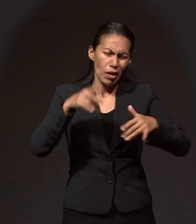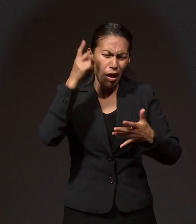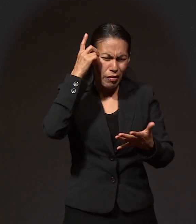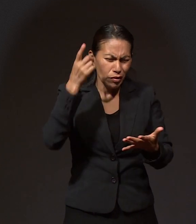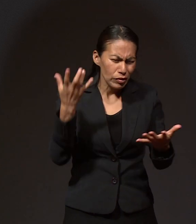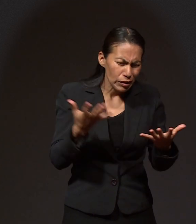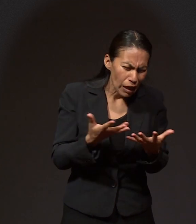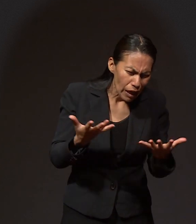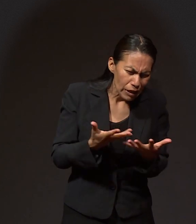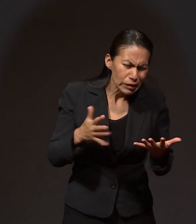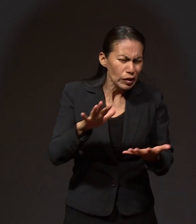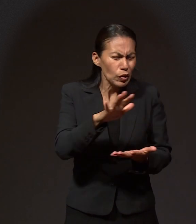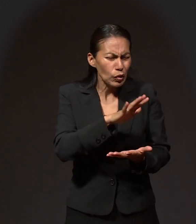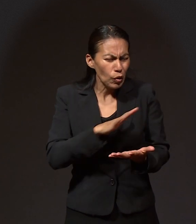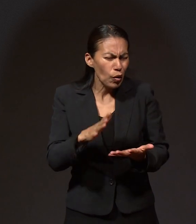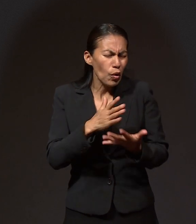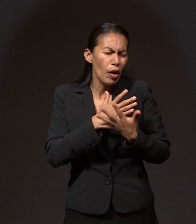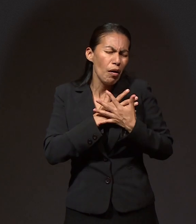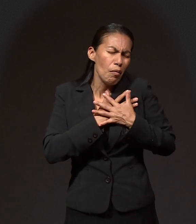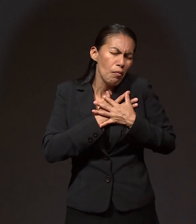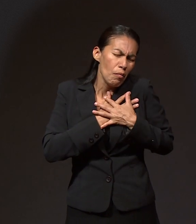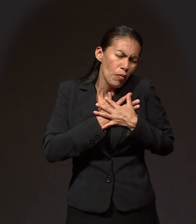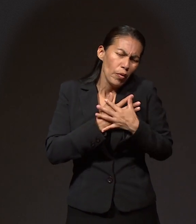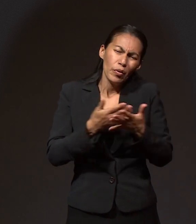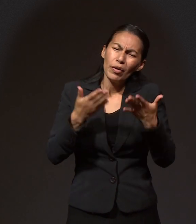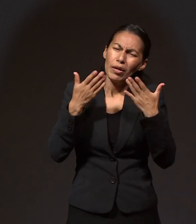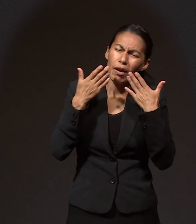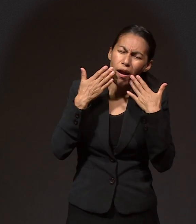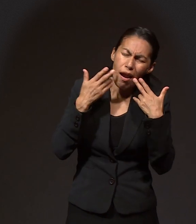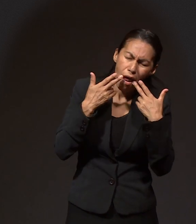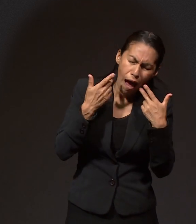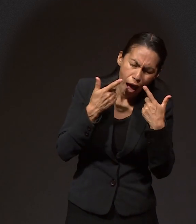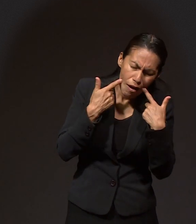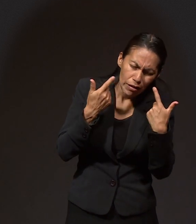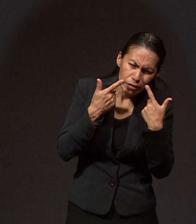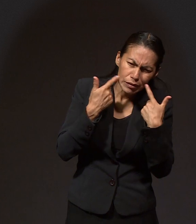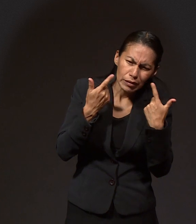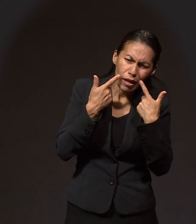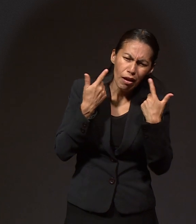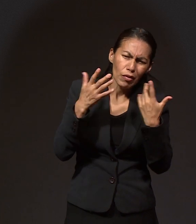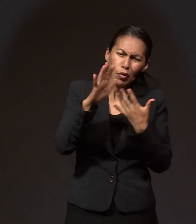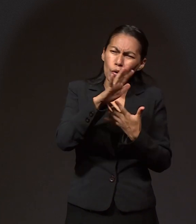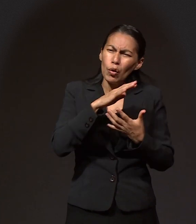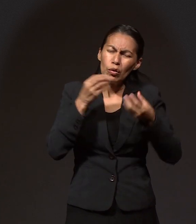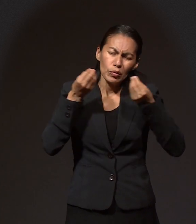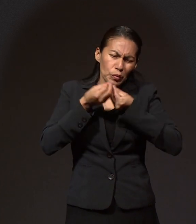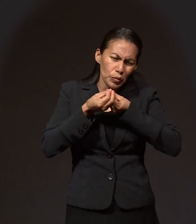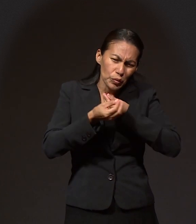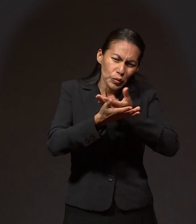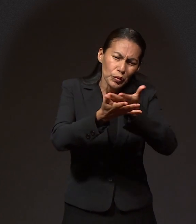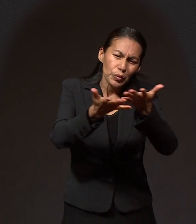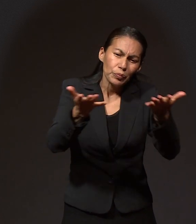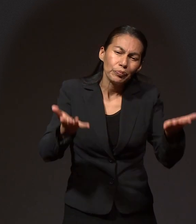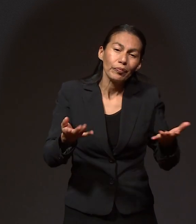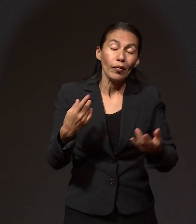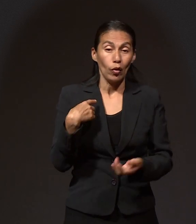lo ven. Ven su gracia y su amor. Pero tenemos que unirnos en oración, formar grupos de